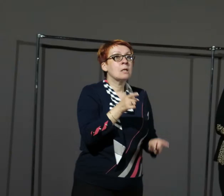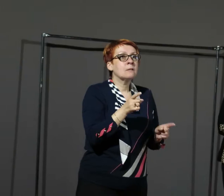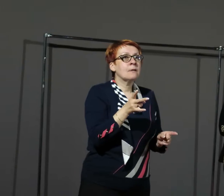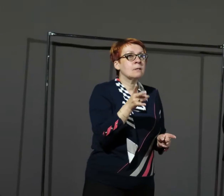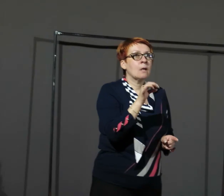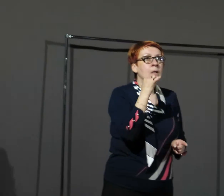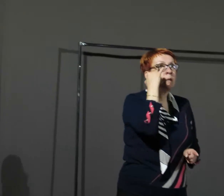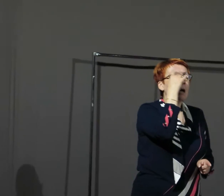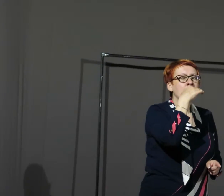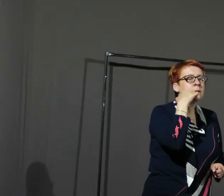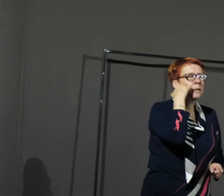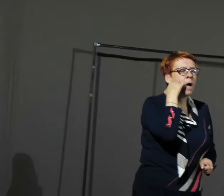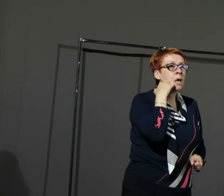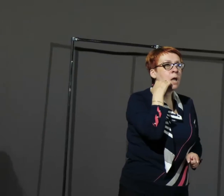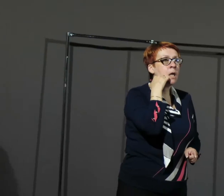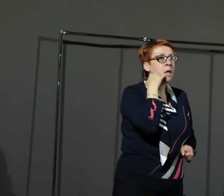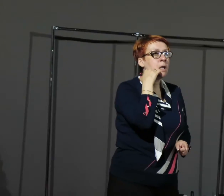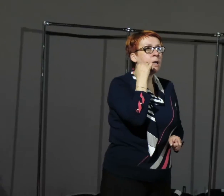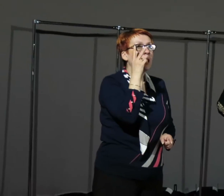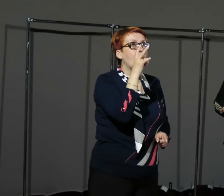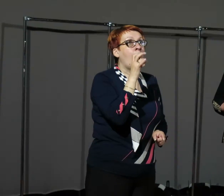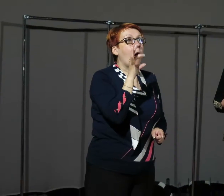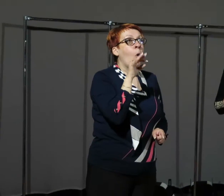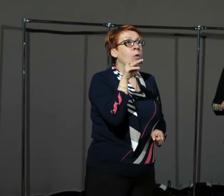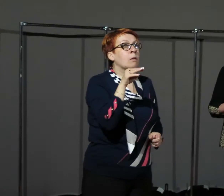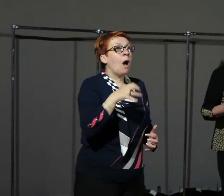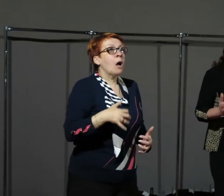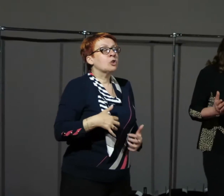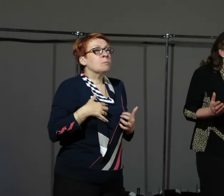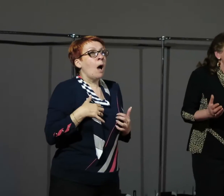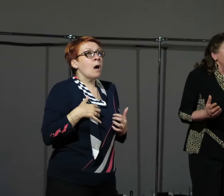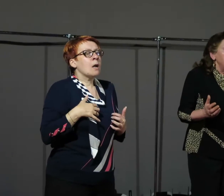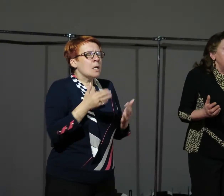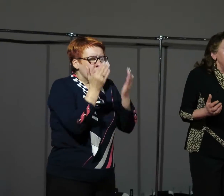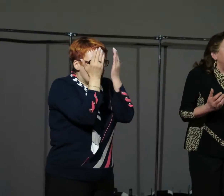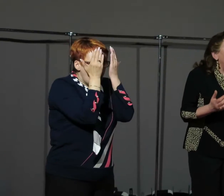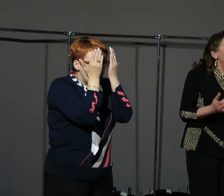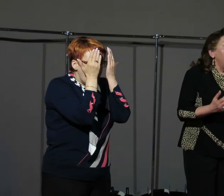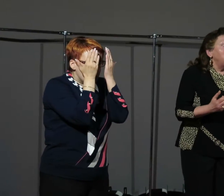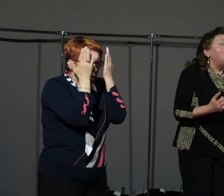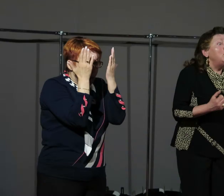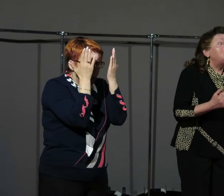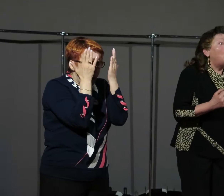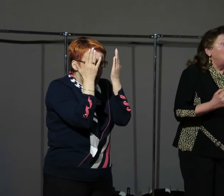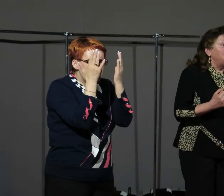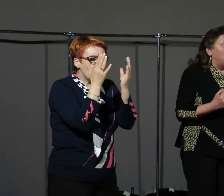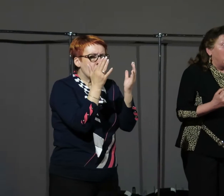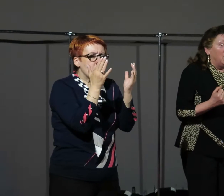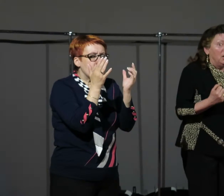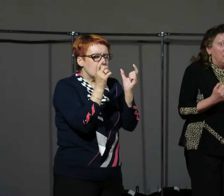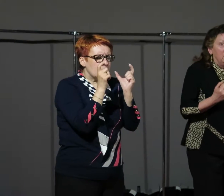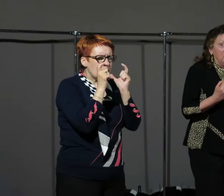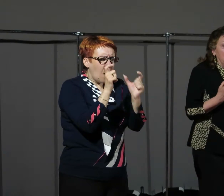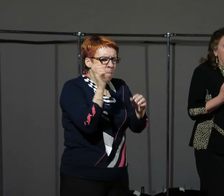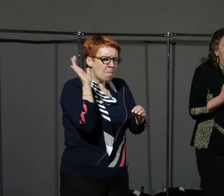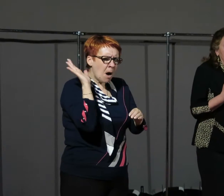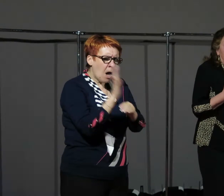действительно старея, как от кошмара заслоняясь рукой, скомандовала тонко: